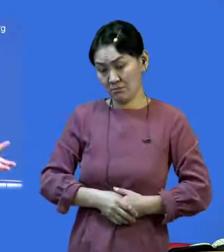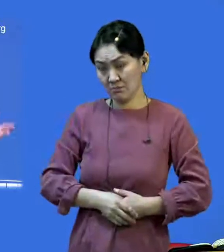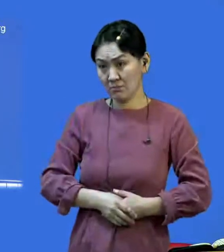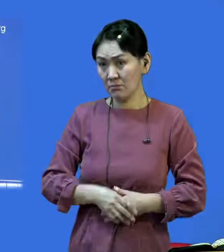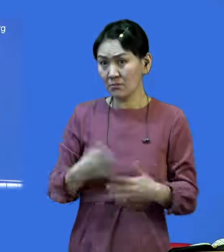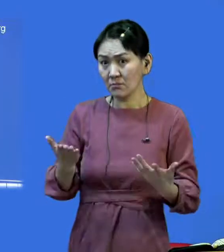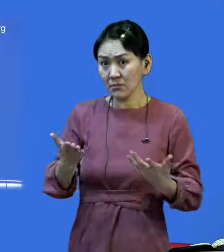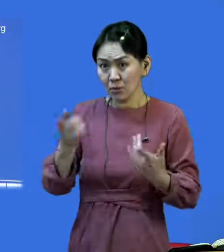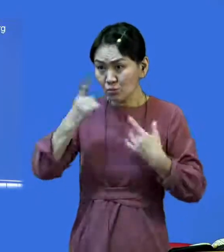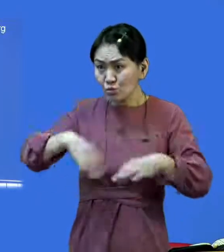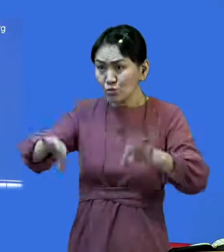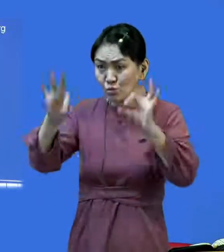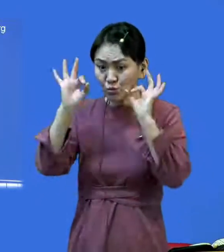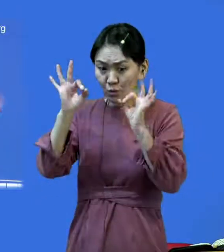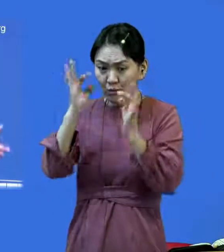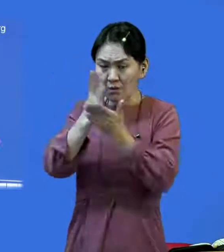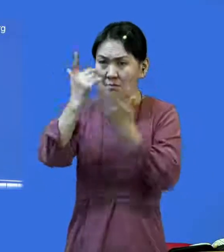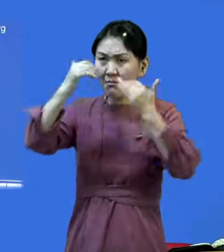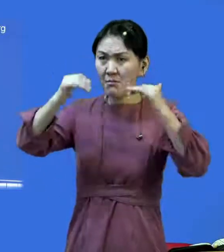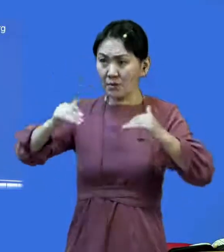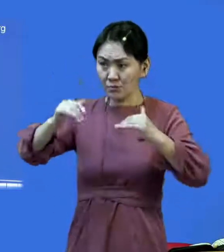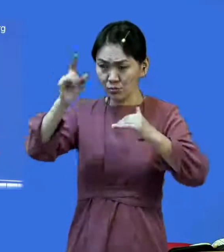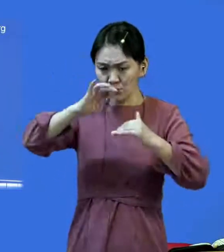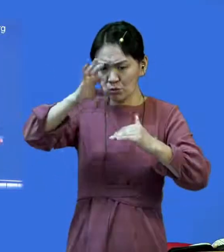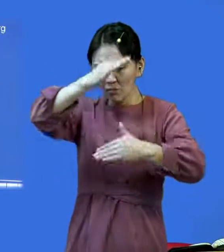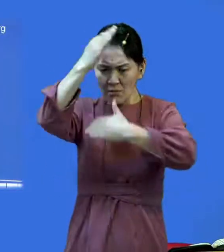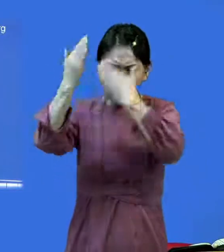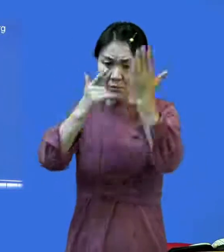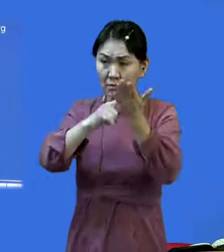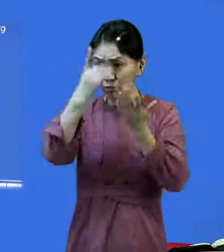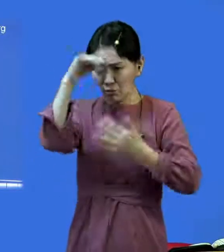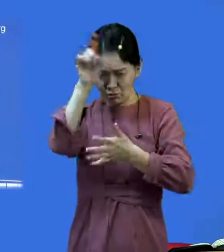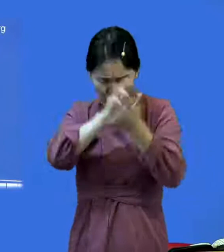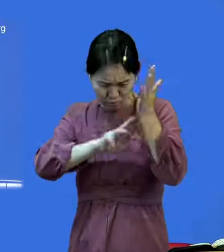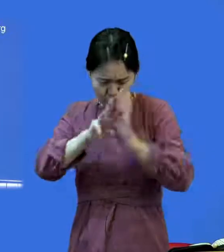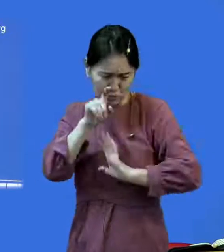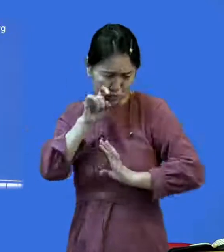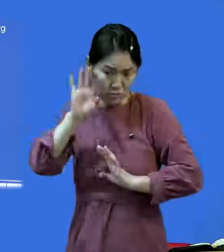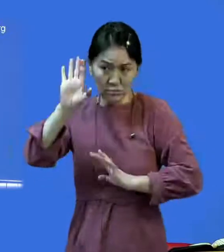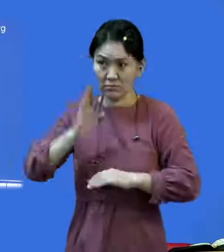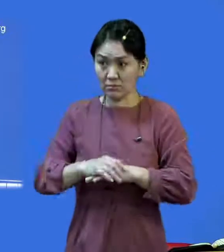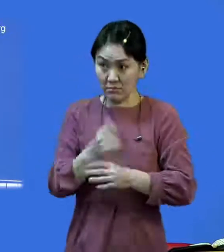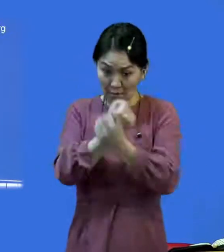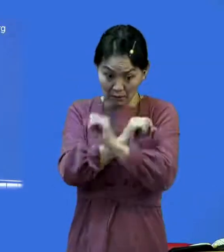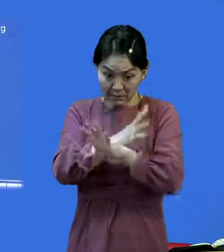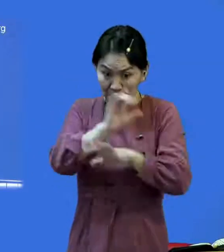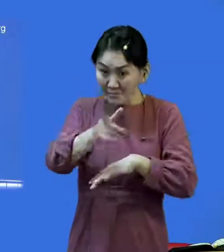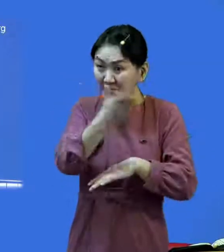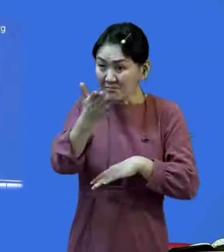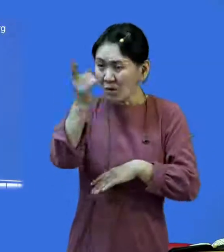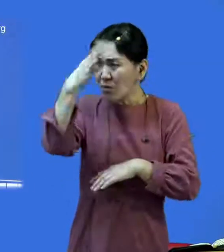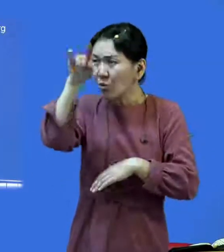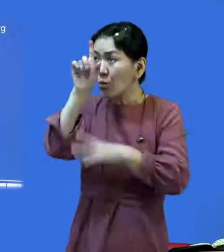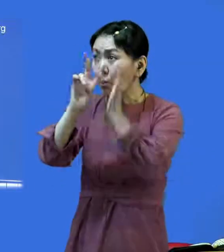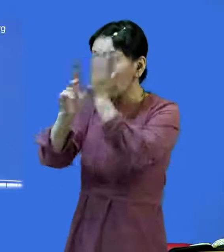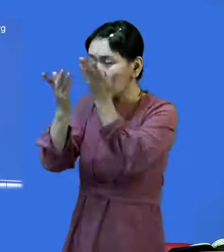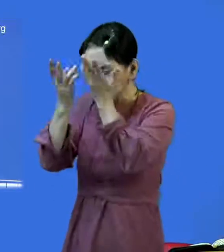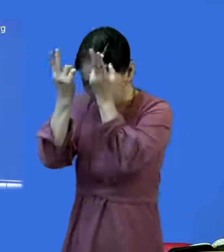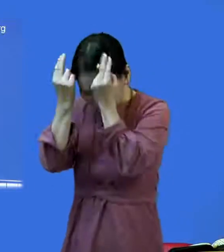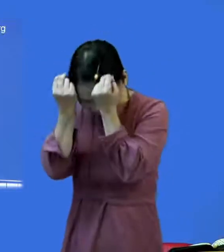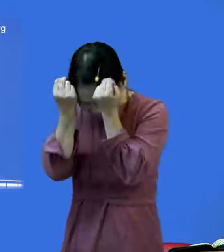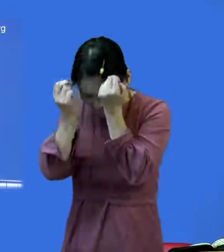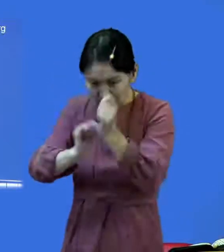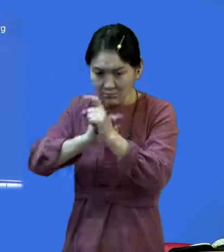Тэгэхээр түүний зөвд байдал болон хаанчлал болон зөвд байдлыг хаахтун. Энэ бол Бурхны хүсэл. Аврагдсан хүмүүс бол Бурхны үгэнд дуулууртай